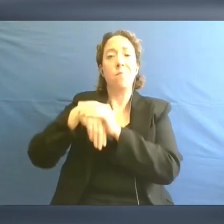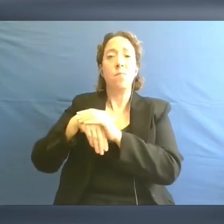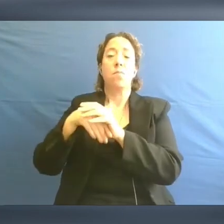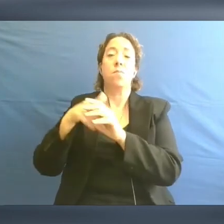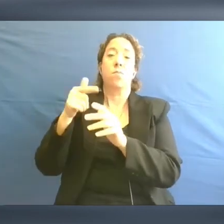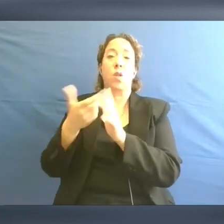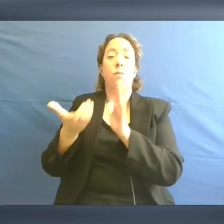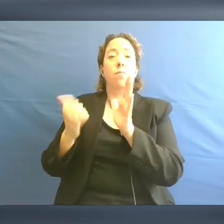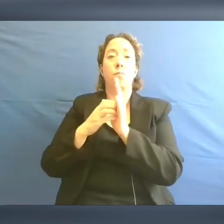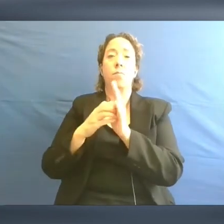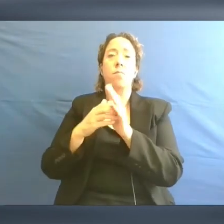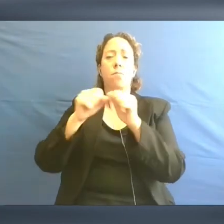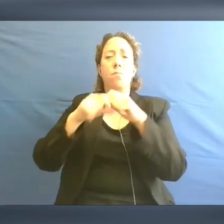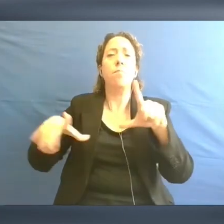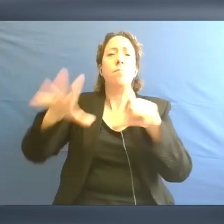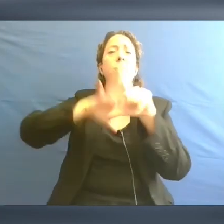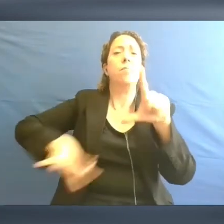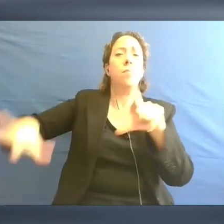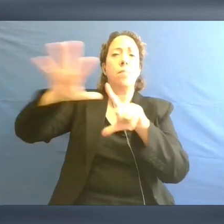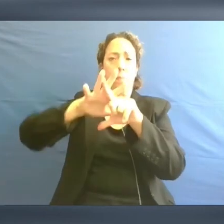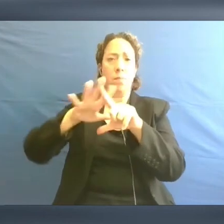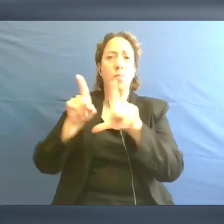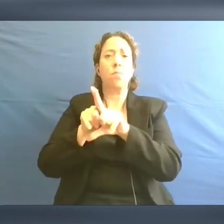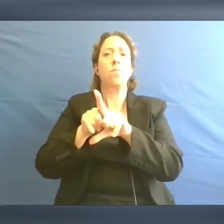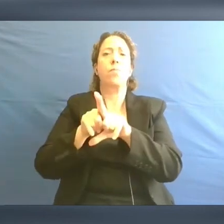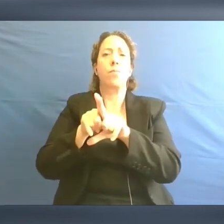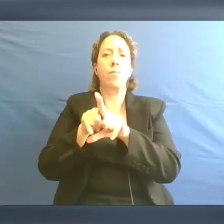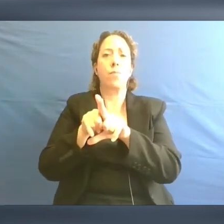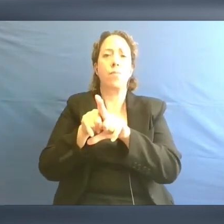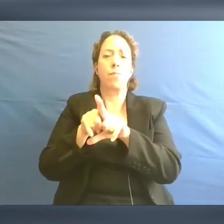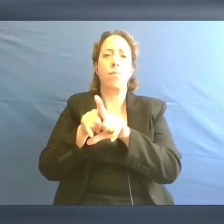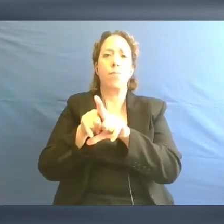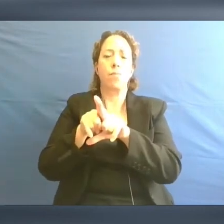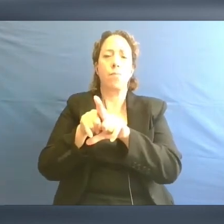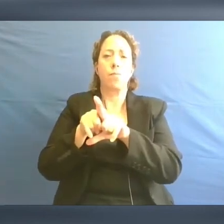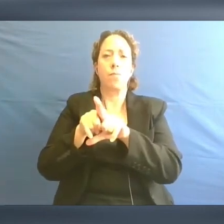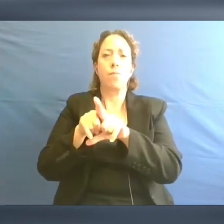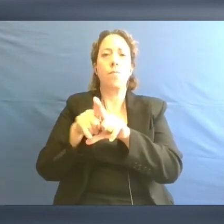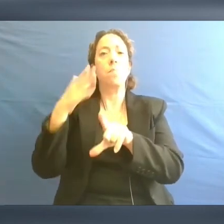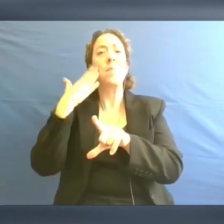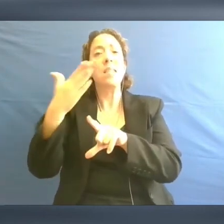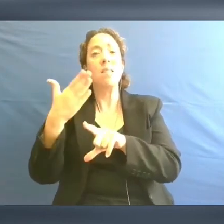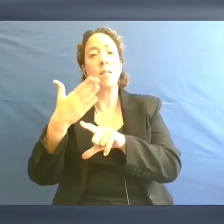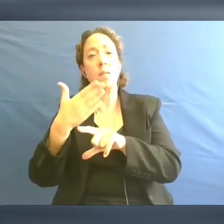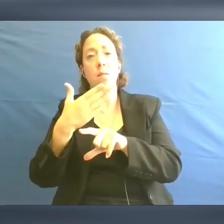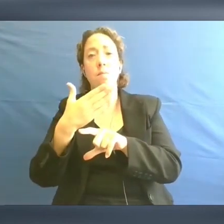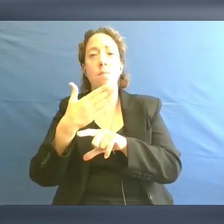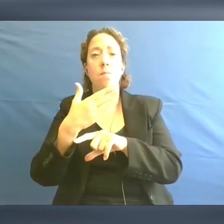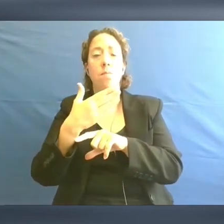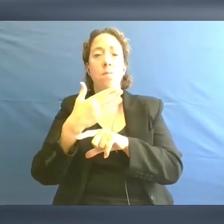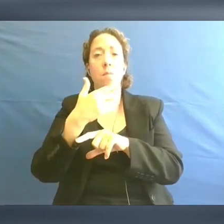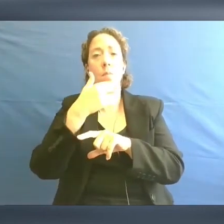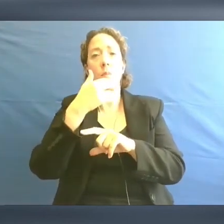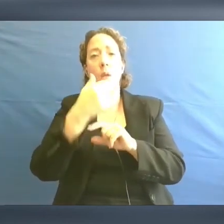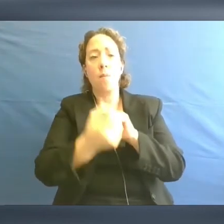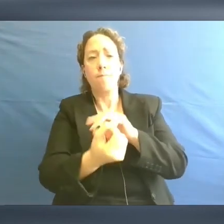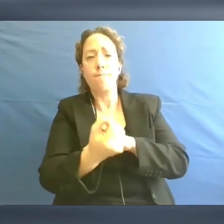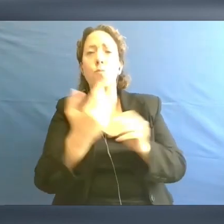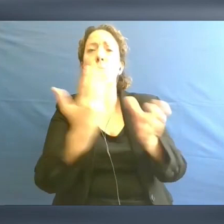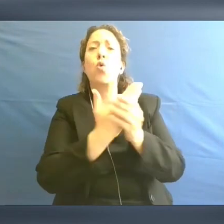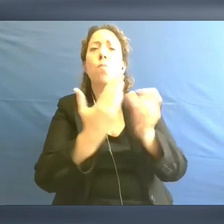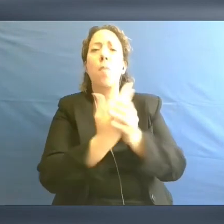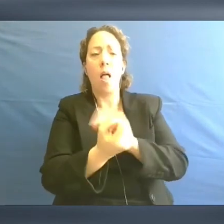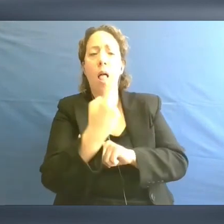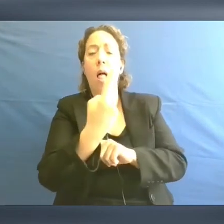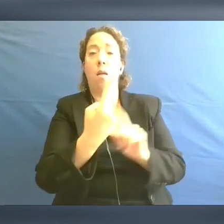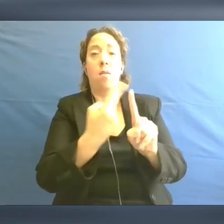Outcome Mapping qui va nous dire que s'il y a une seule occurrence dans le document qui